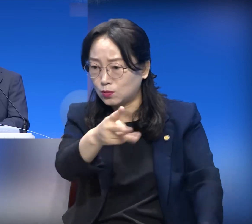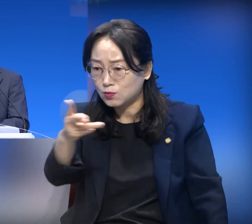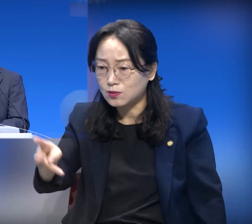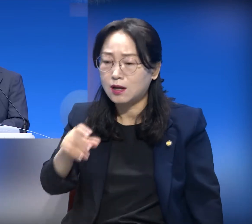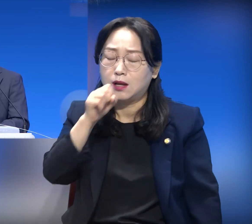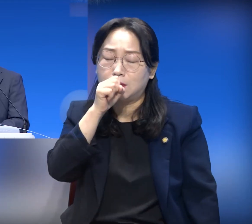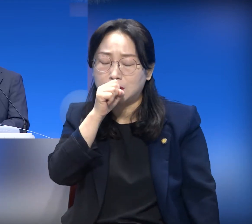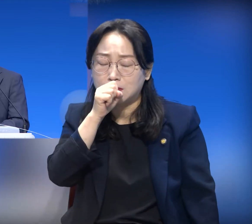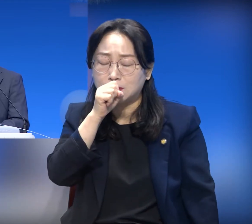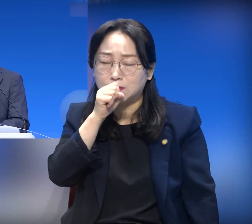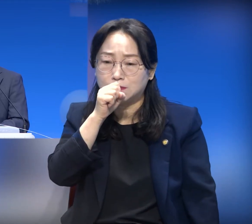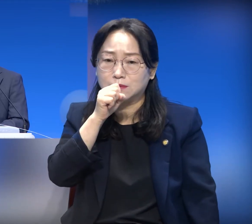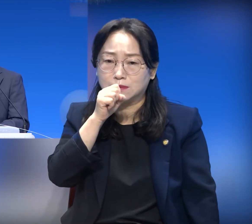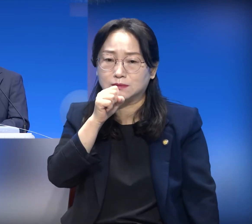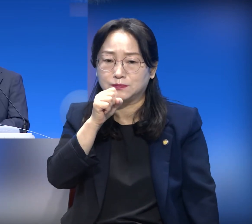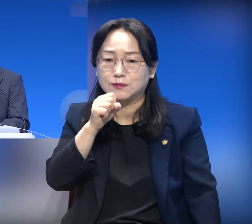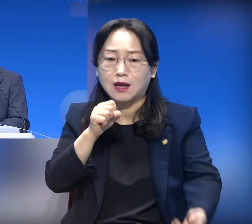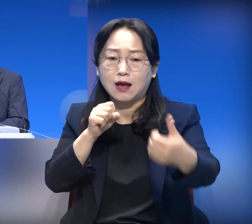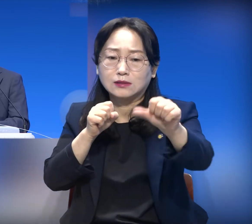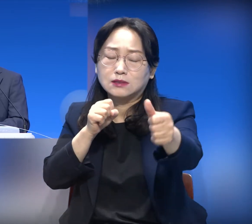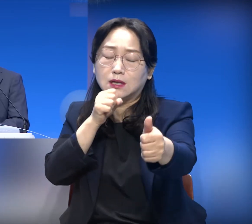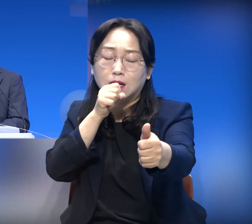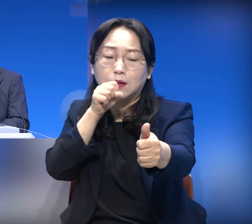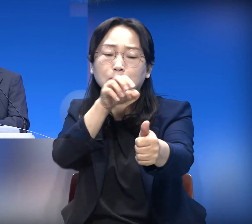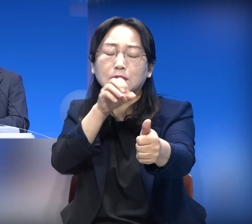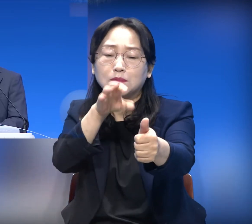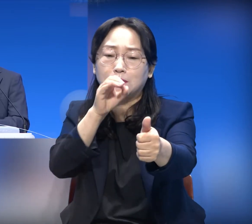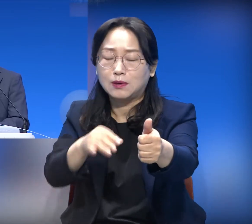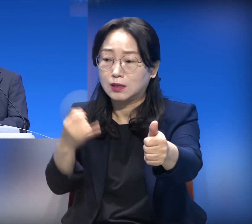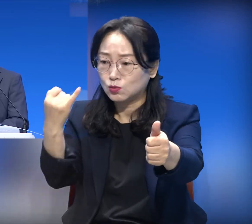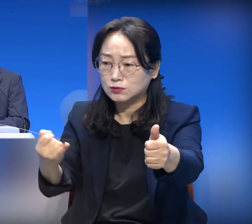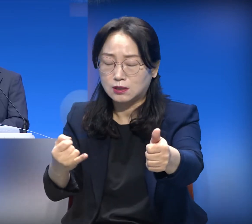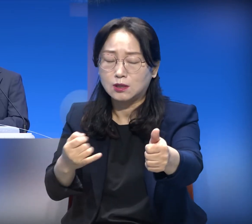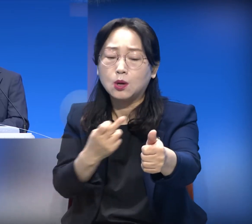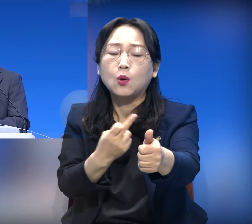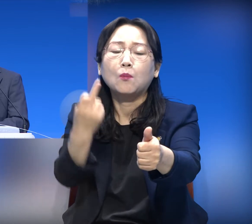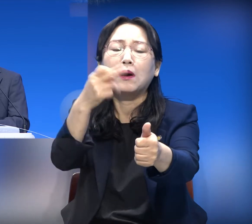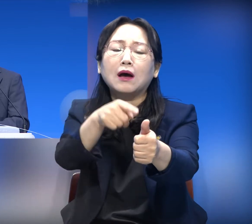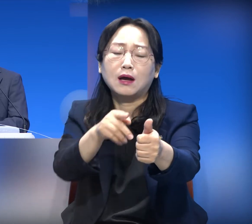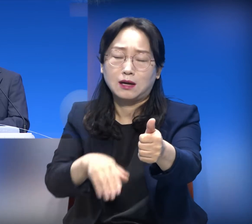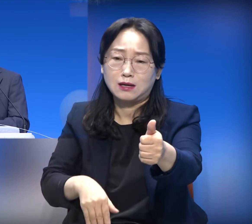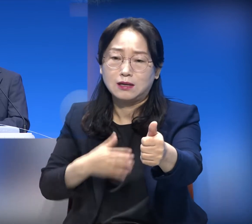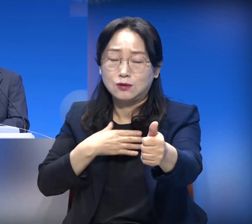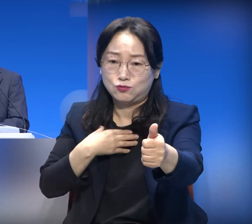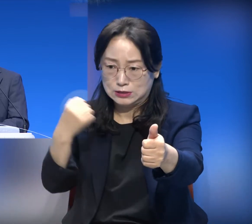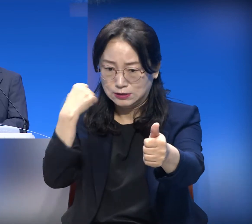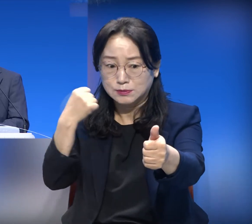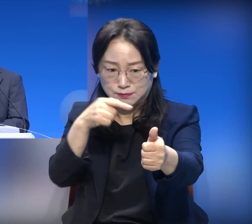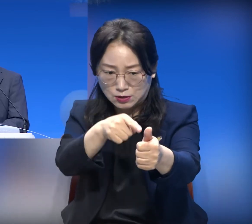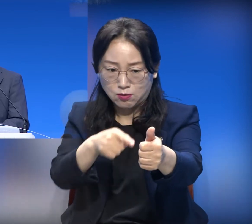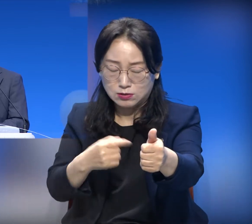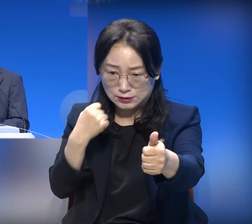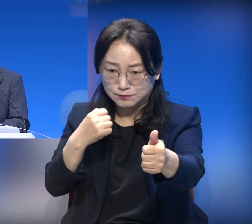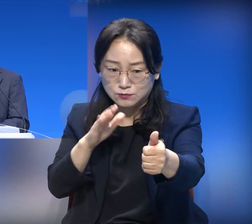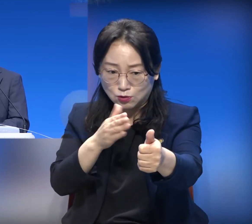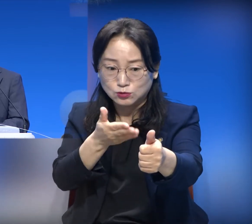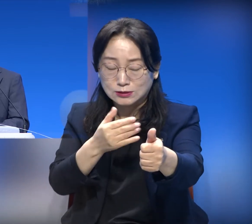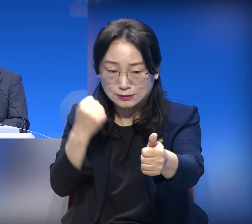다 얘기를 합니다. 여동생이 오빠 우리가 있으니까 힘을 내라고,